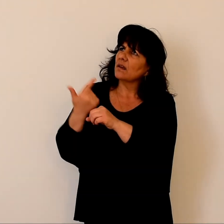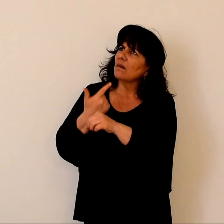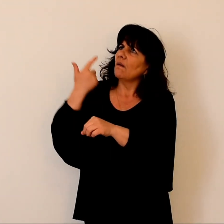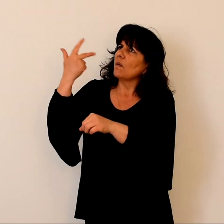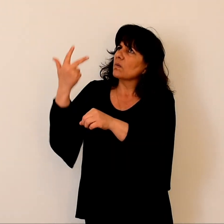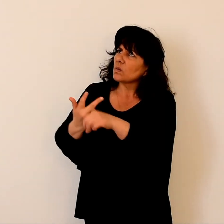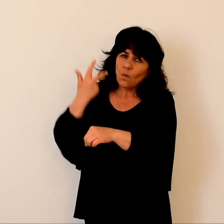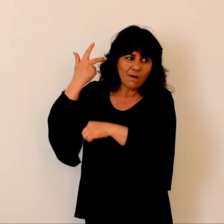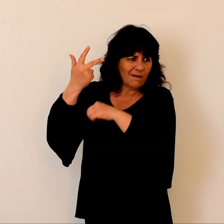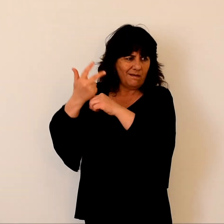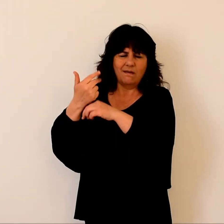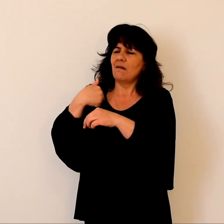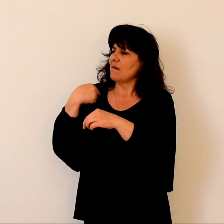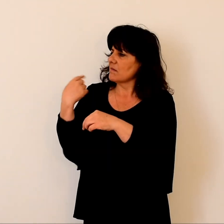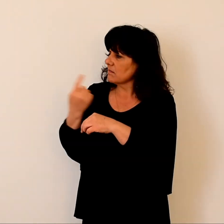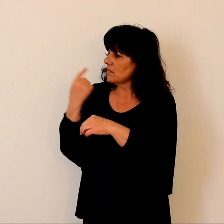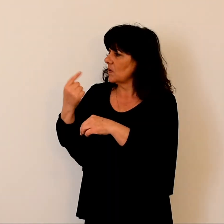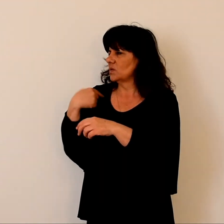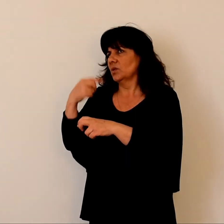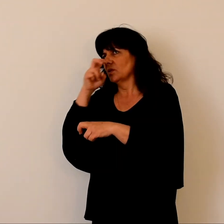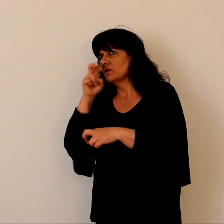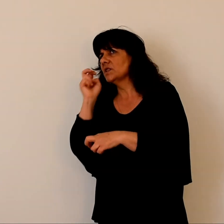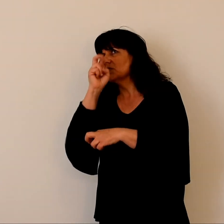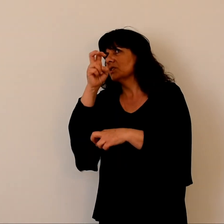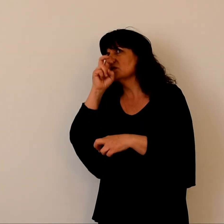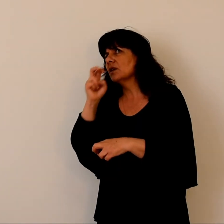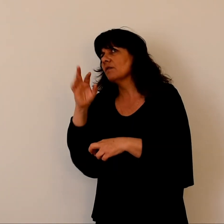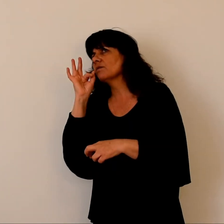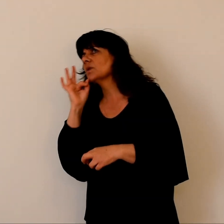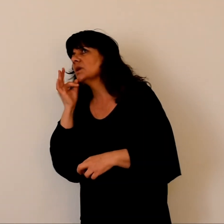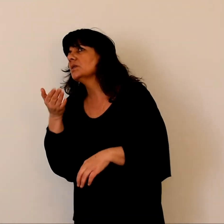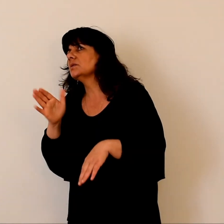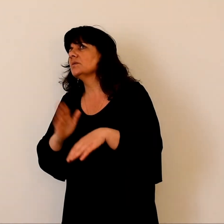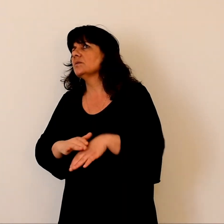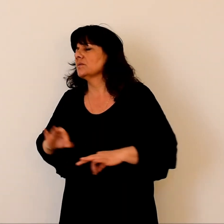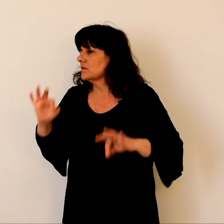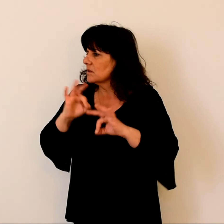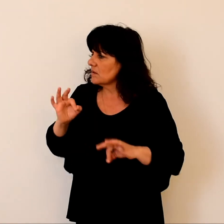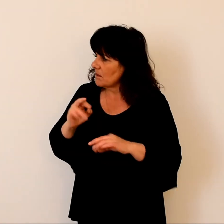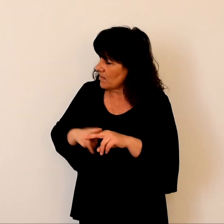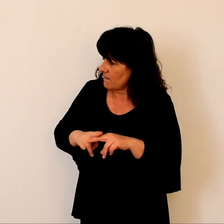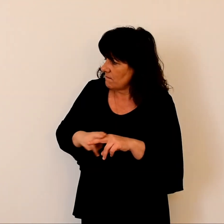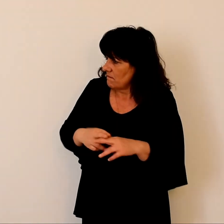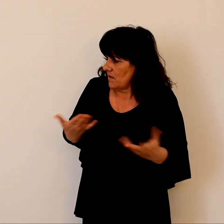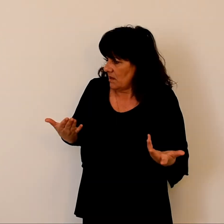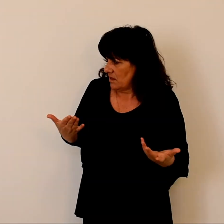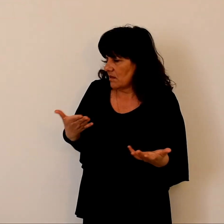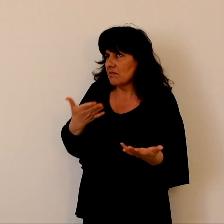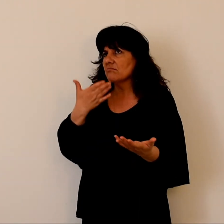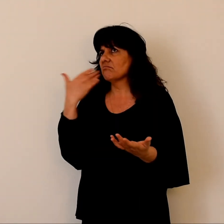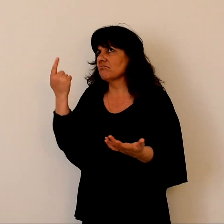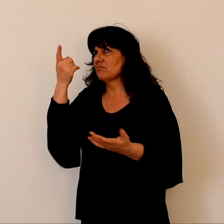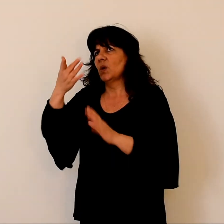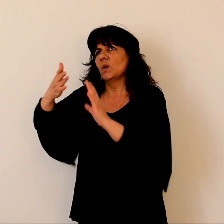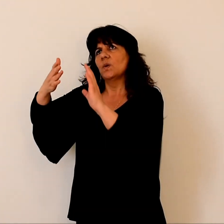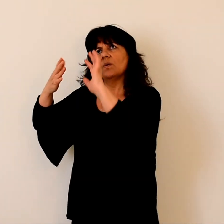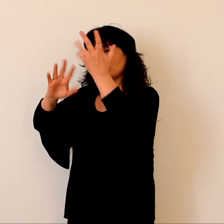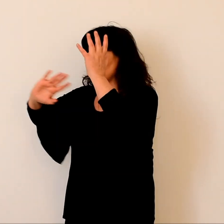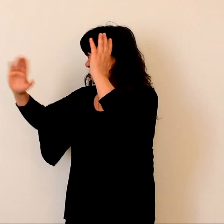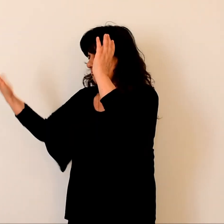figuier, et je n'en trouve pas. Coupe-le. À quoi bon le laisser épuiser le sol ? »